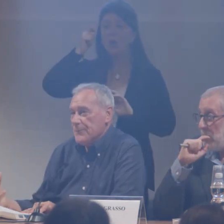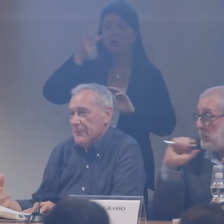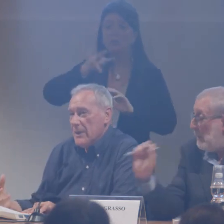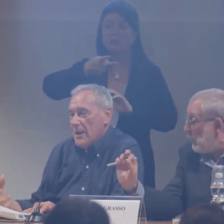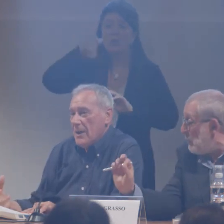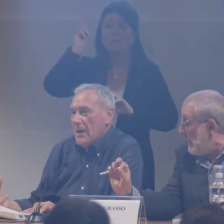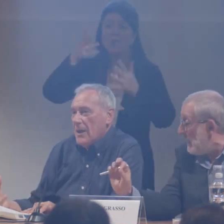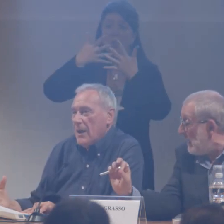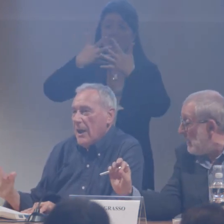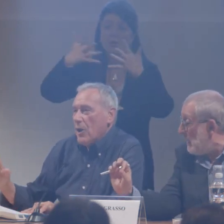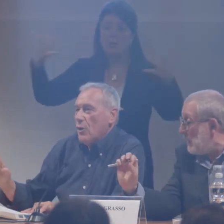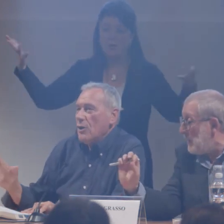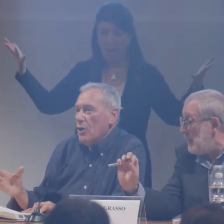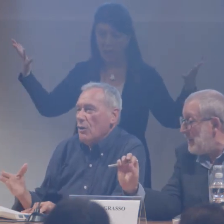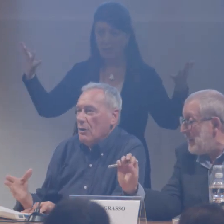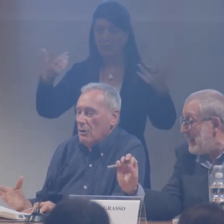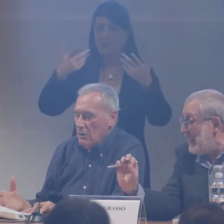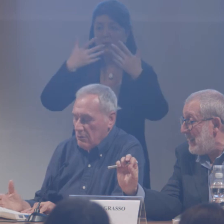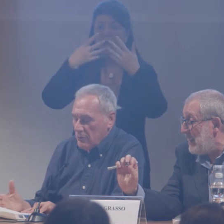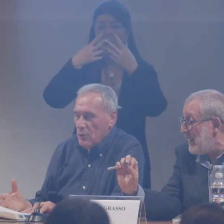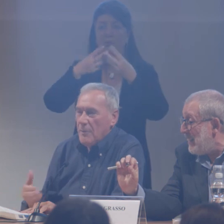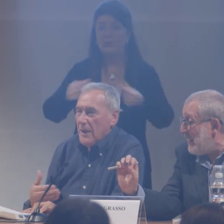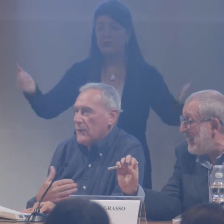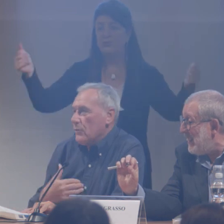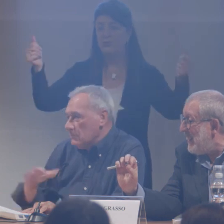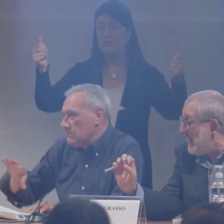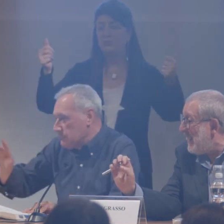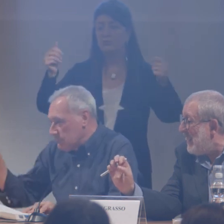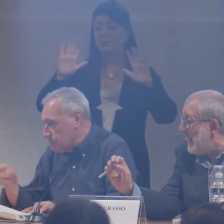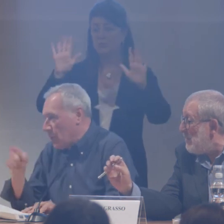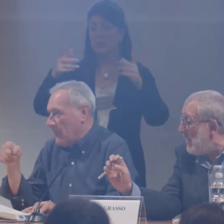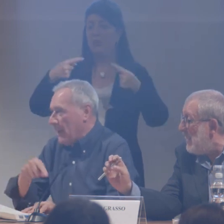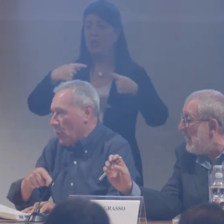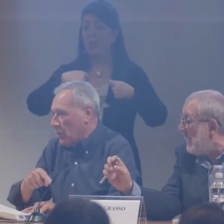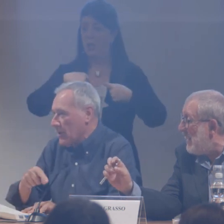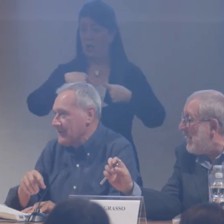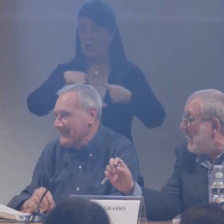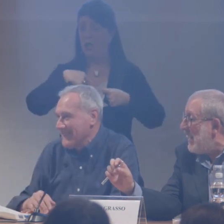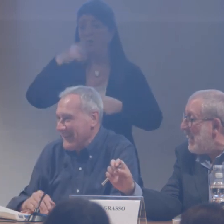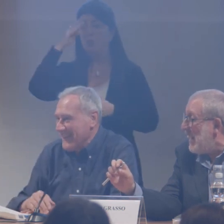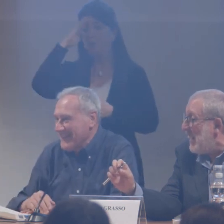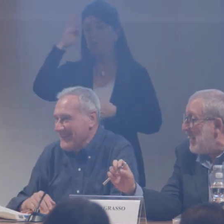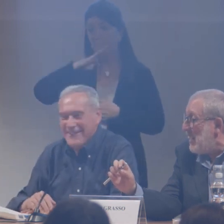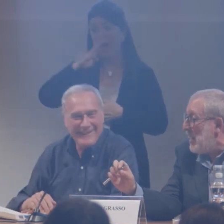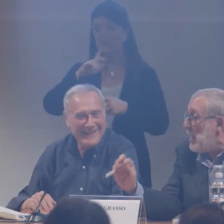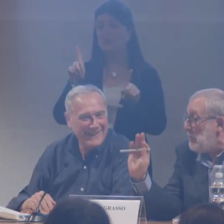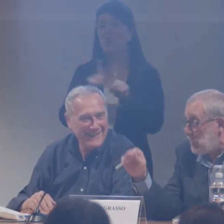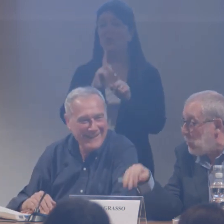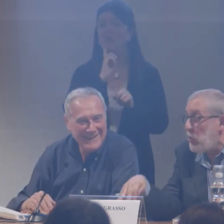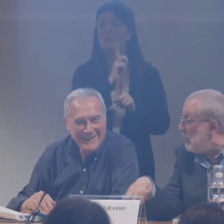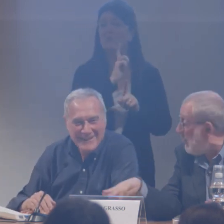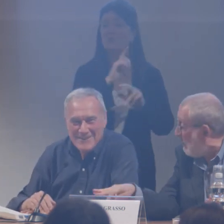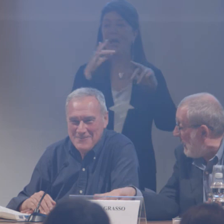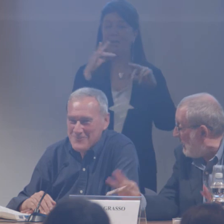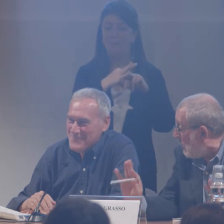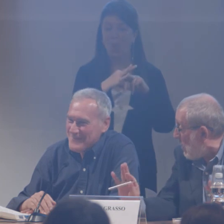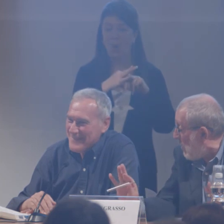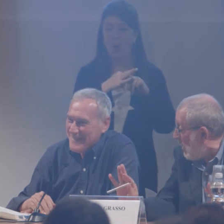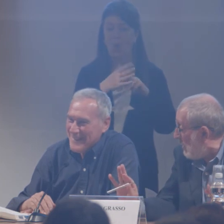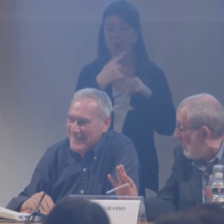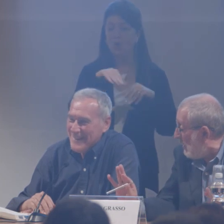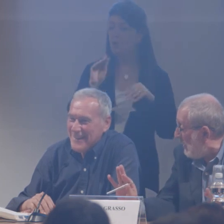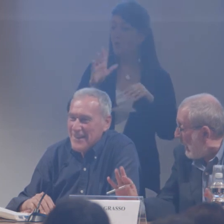disfacimento. Bella domanda. Ecco, io sono pazzo, come la moglie. Ecco. Ma ci sono riferimenti,